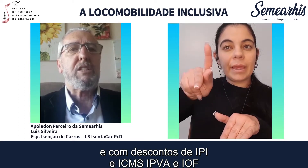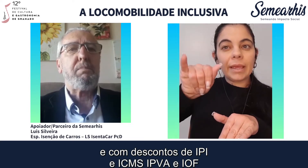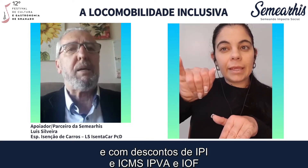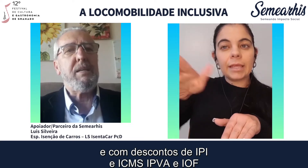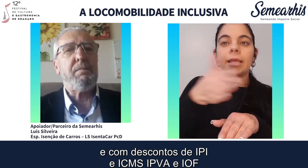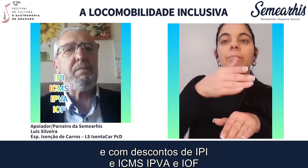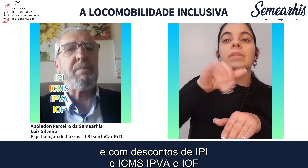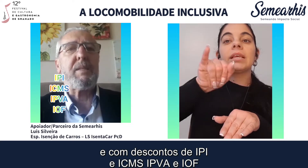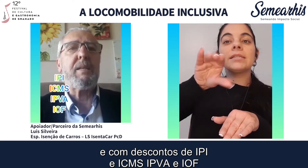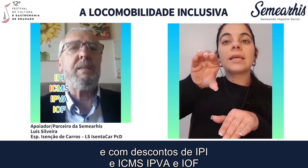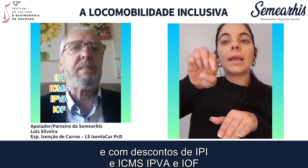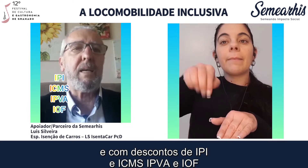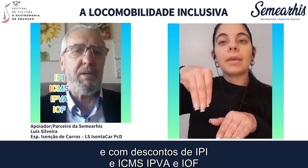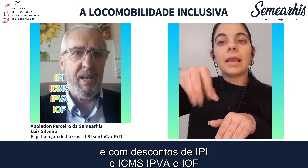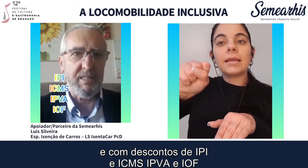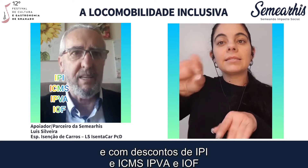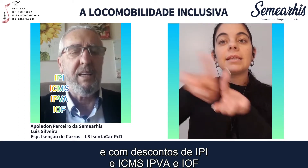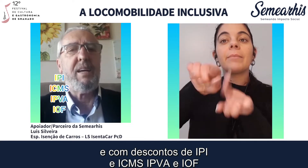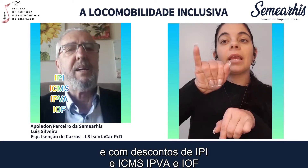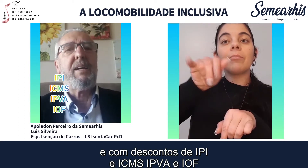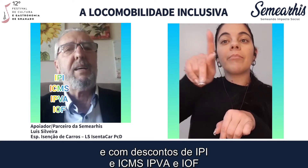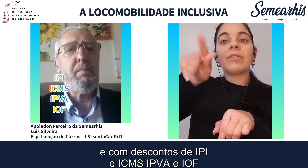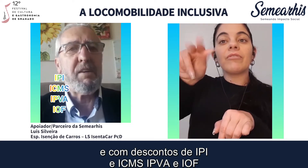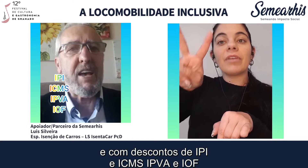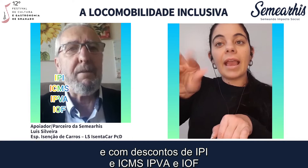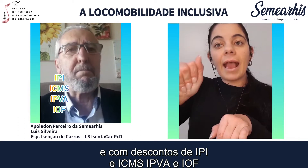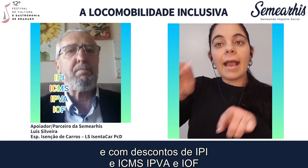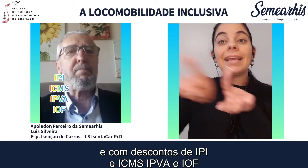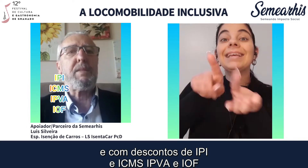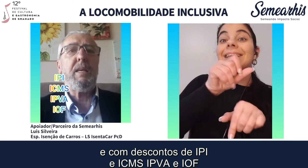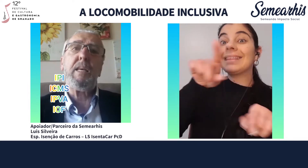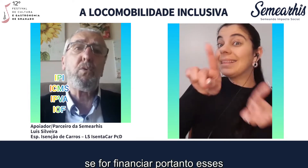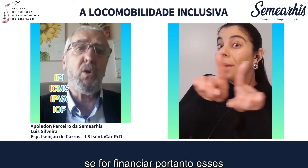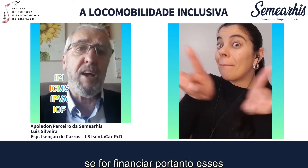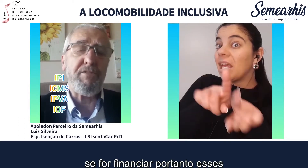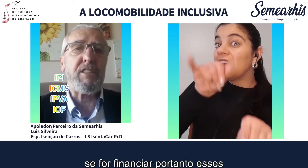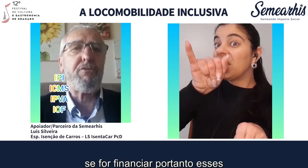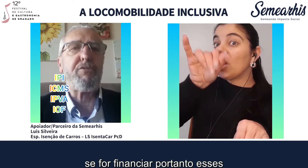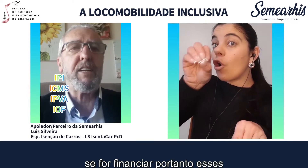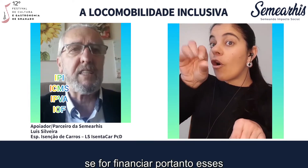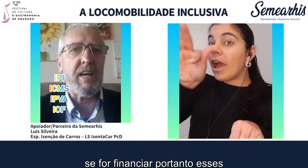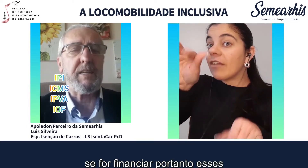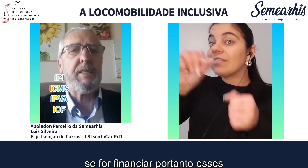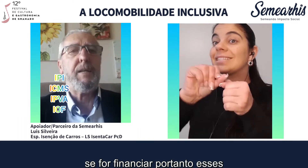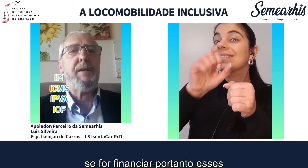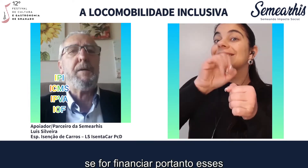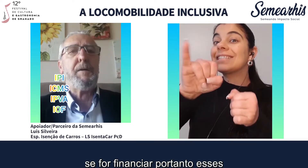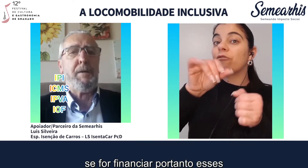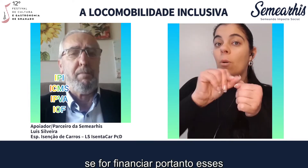descontos de IPI, ICMS, IPVA e o IOF se for financiar.